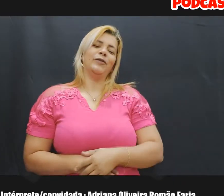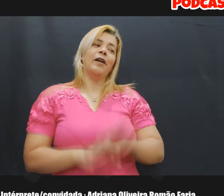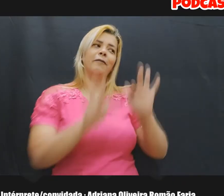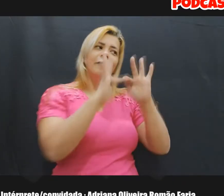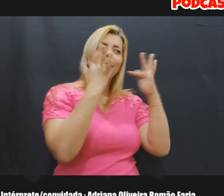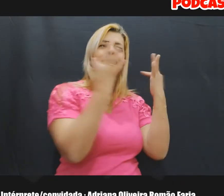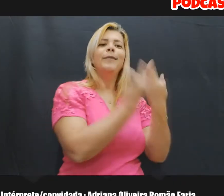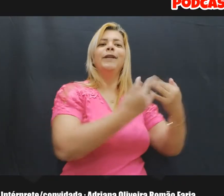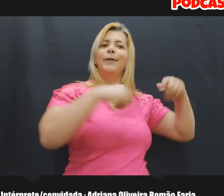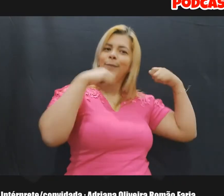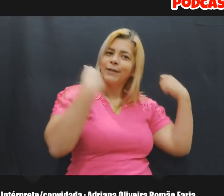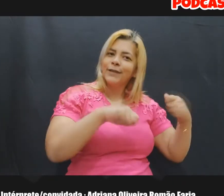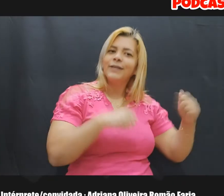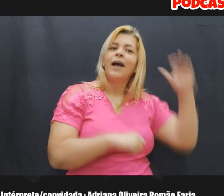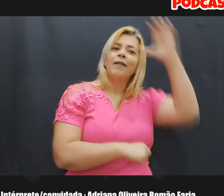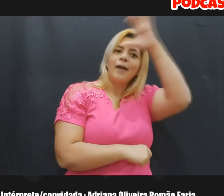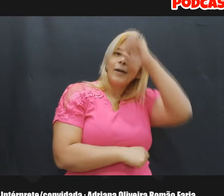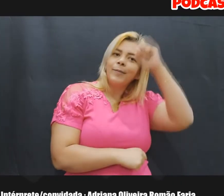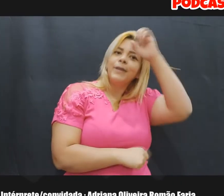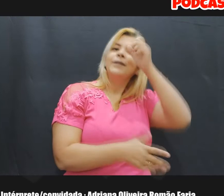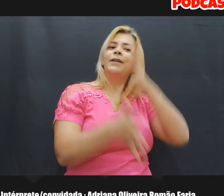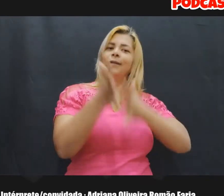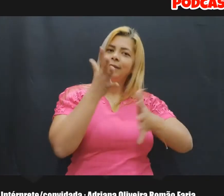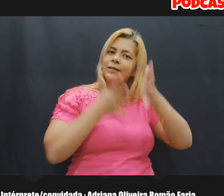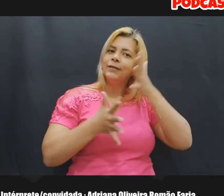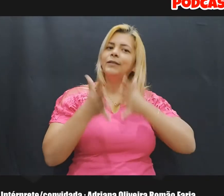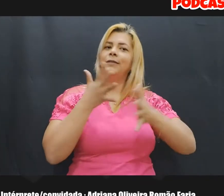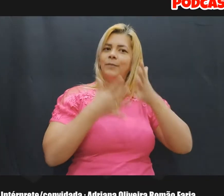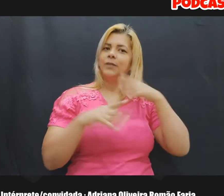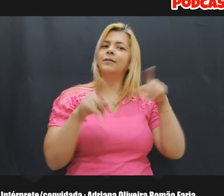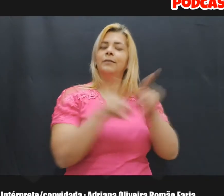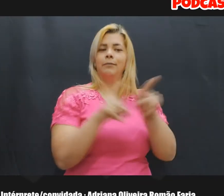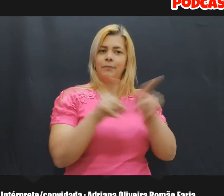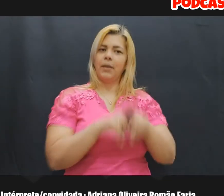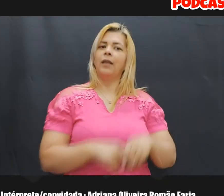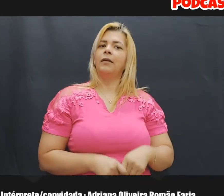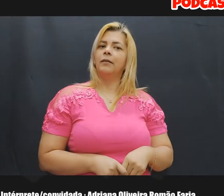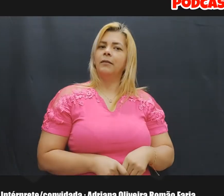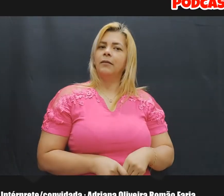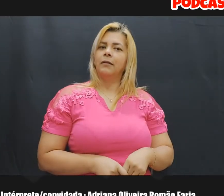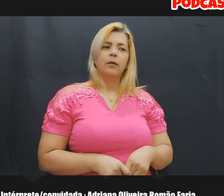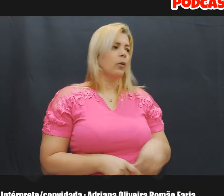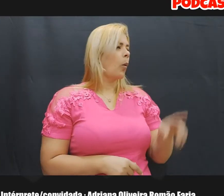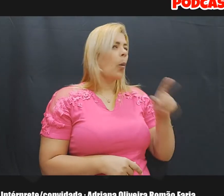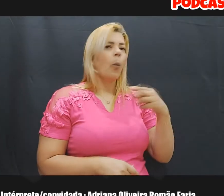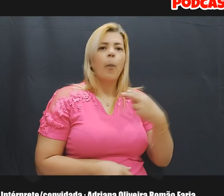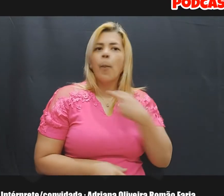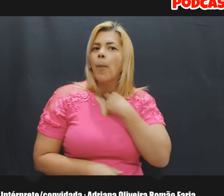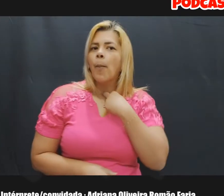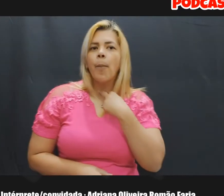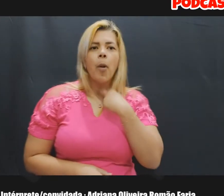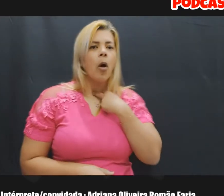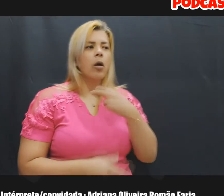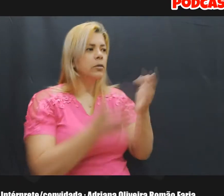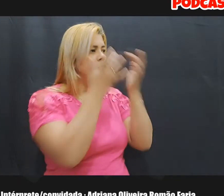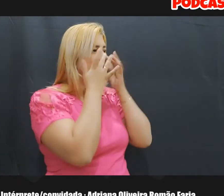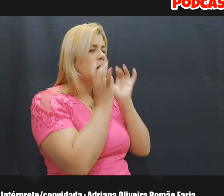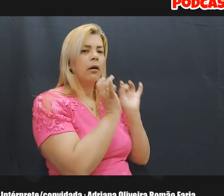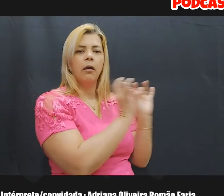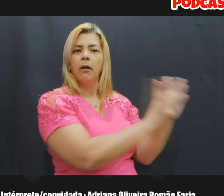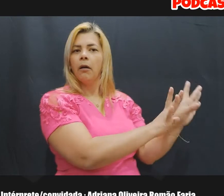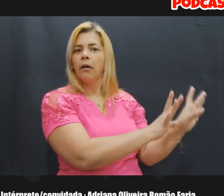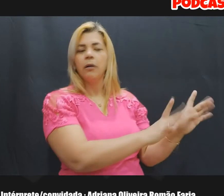as famílias deveriam, sim, aprender a língua deles para poder se comunicar, para